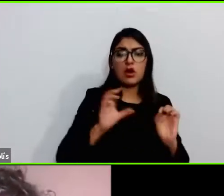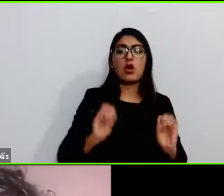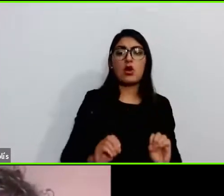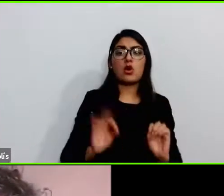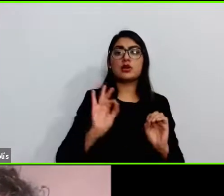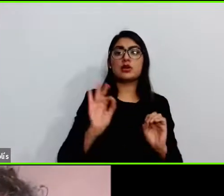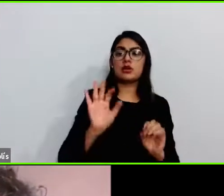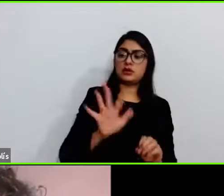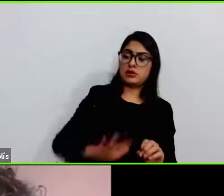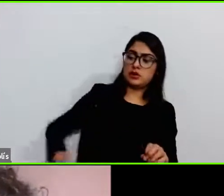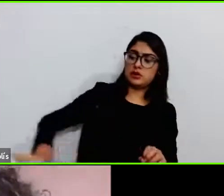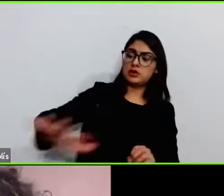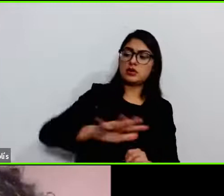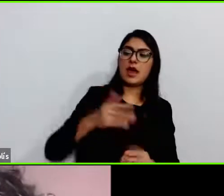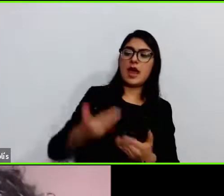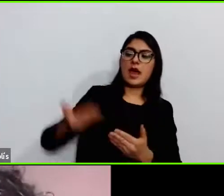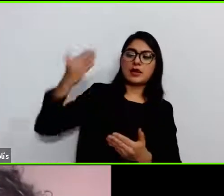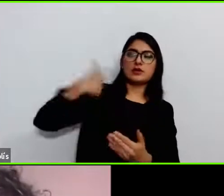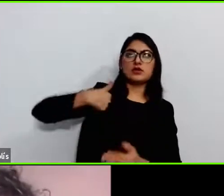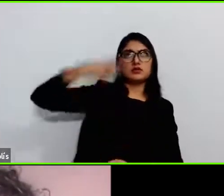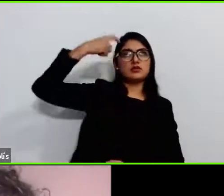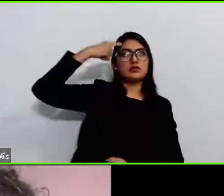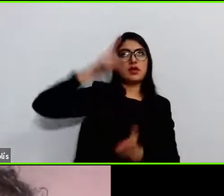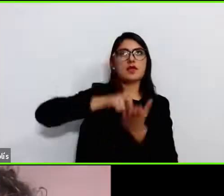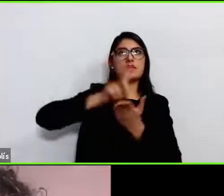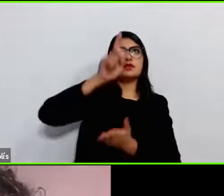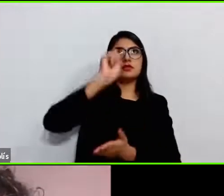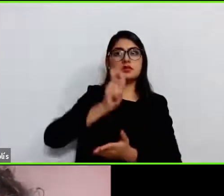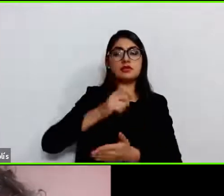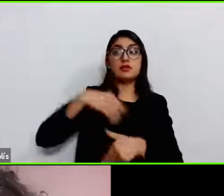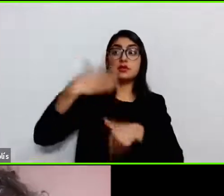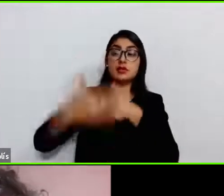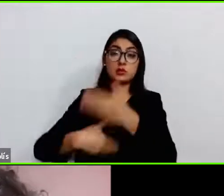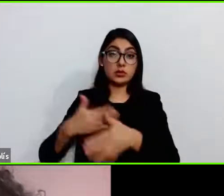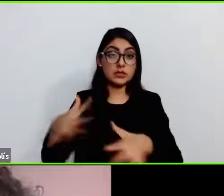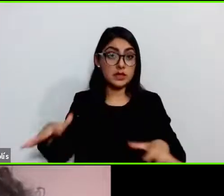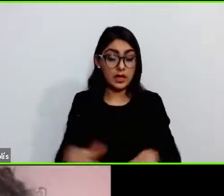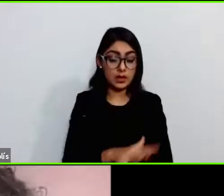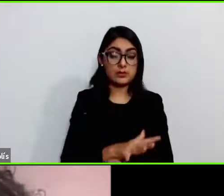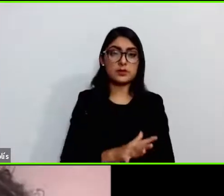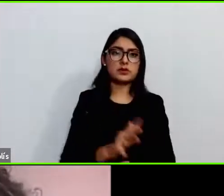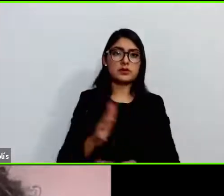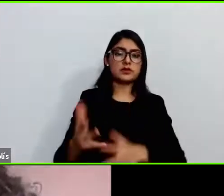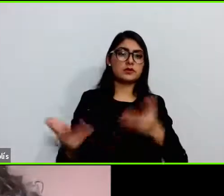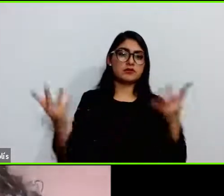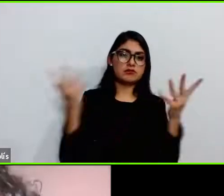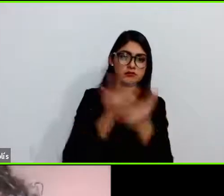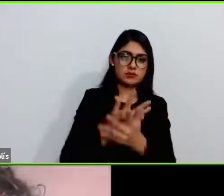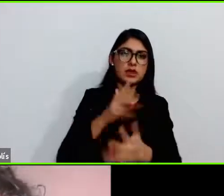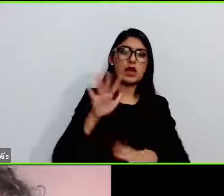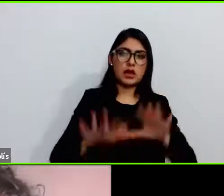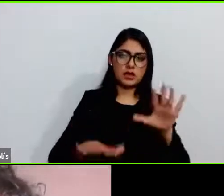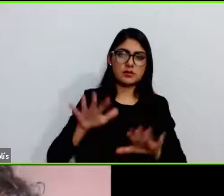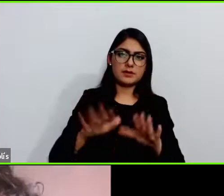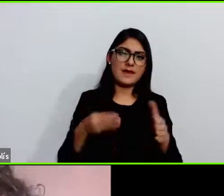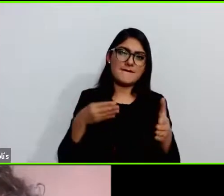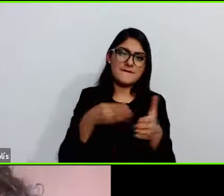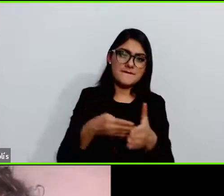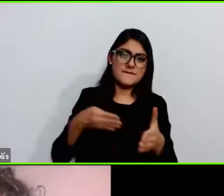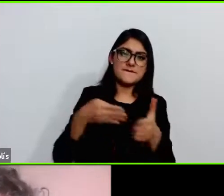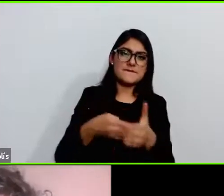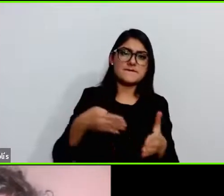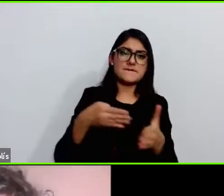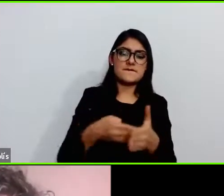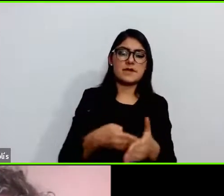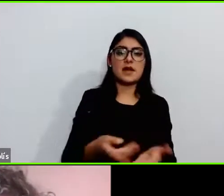concebimos el derecho desde un momento, cómo entendemos la legitimidad de la autoridad. Y eso creo que son, digamos, los principales obstáculos que tal vez se